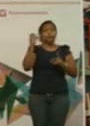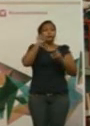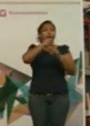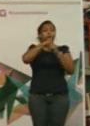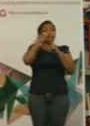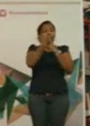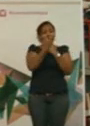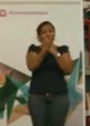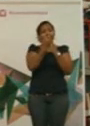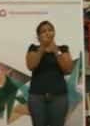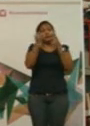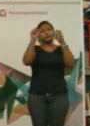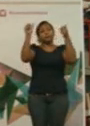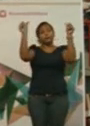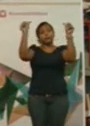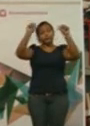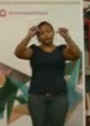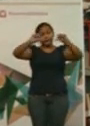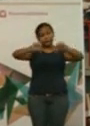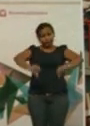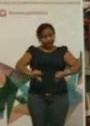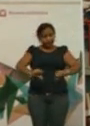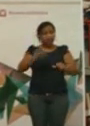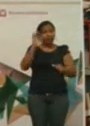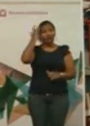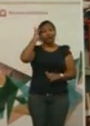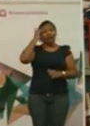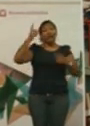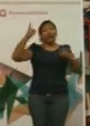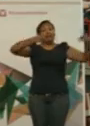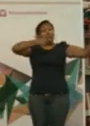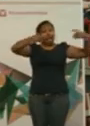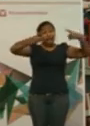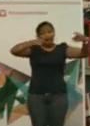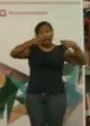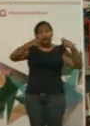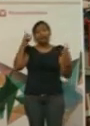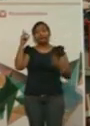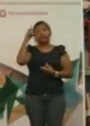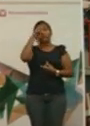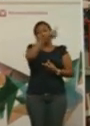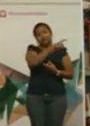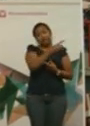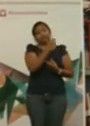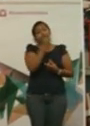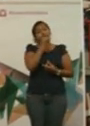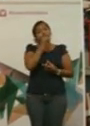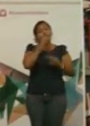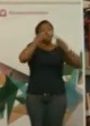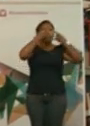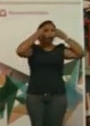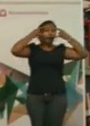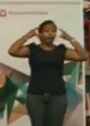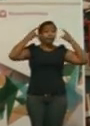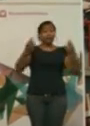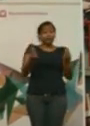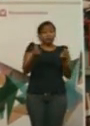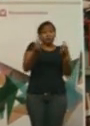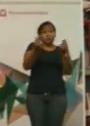poder? Porque sai caro brigar. Fazer guerra é caro. O capitalismo ganha muito dinheiro,